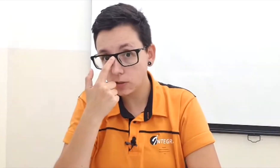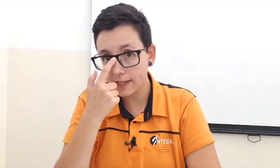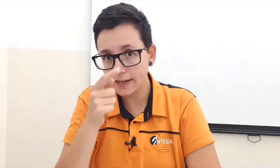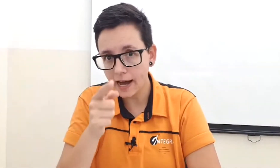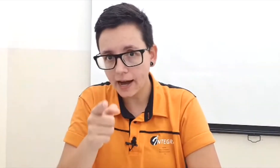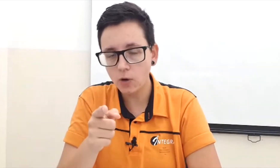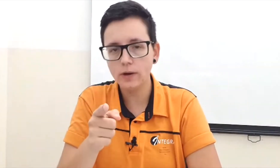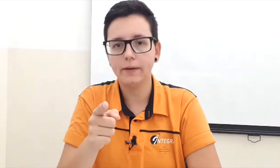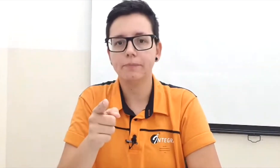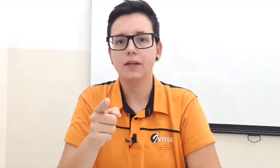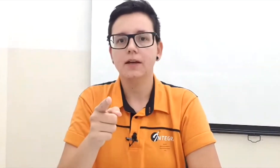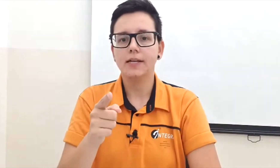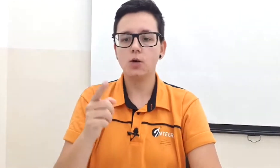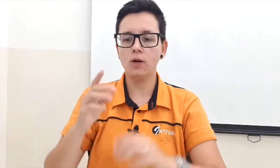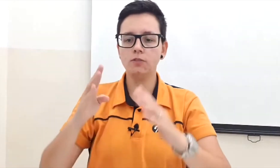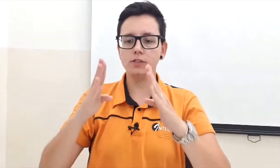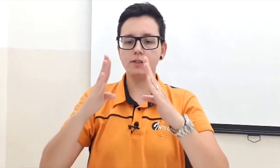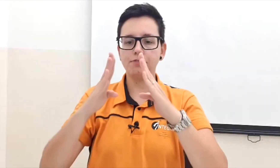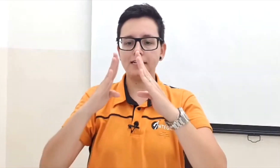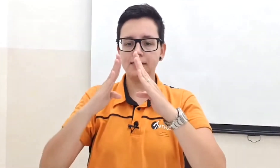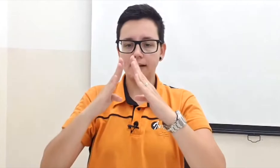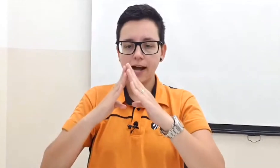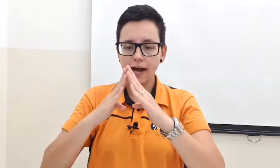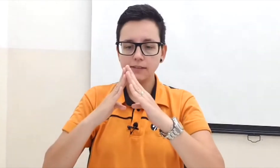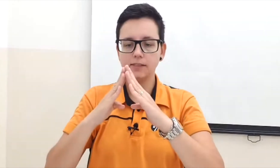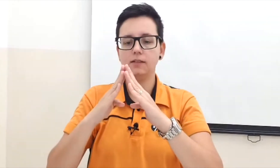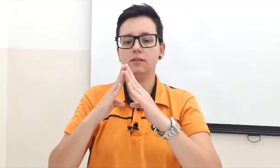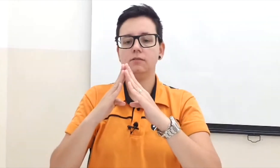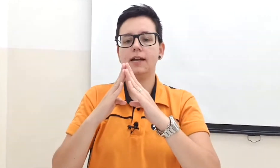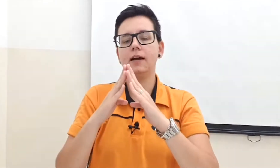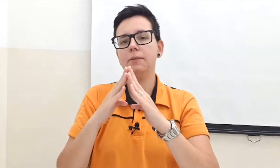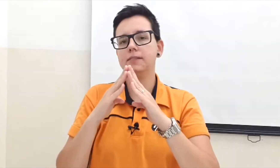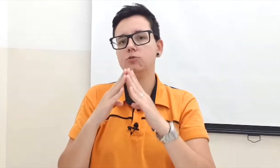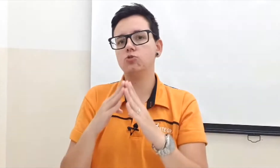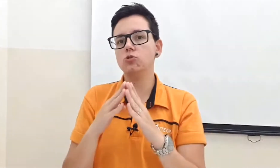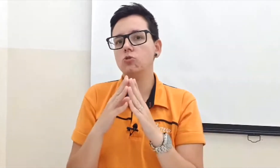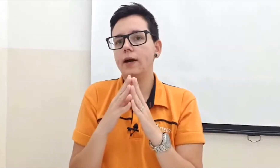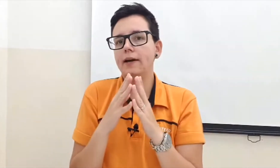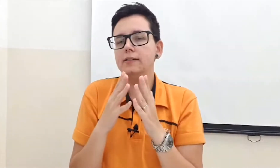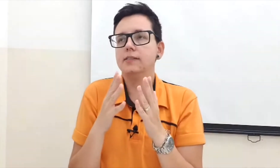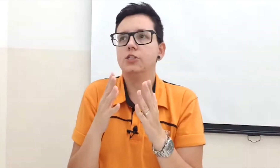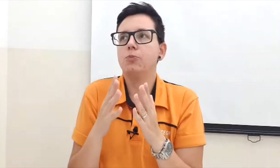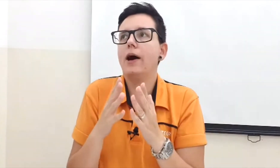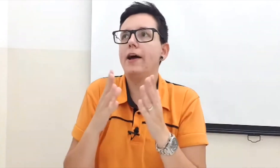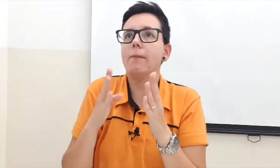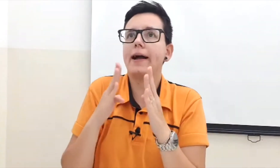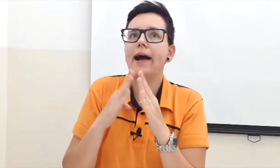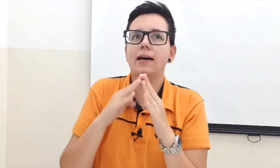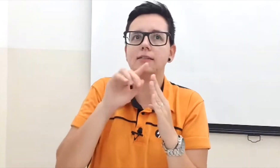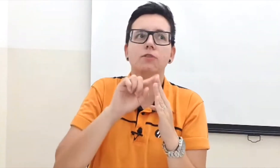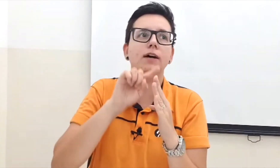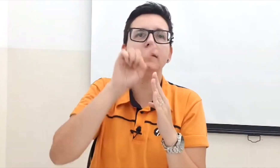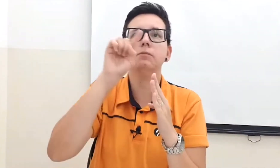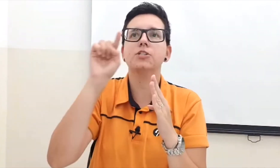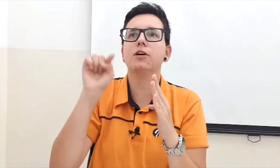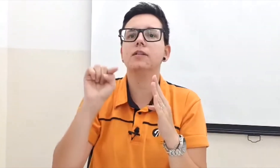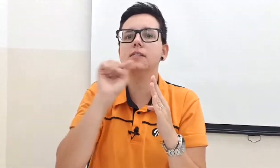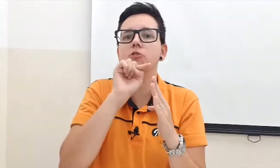aqui da aula. E quando você faz a casa, na cabeça do surdo, não é assim, tipo, é uma casa. Ele não vai imaginar o desenho de